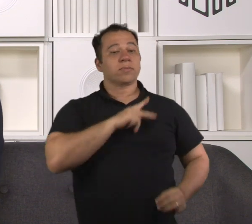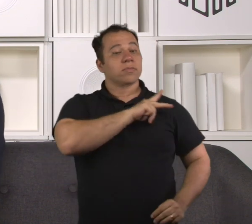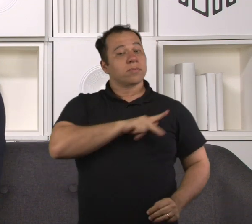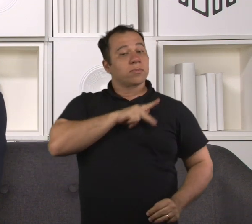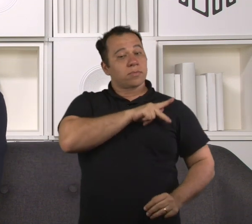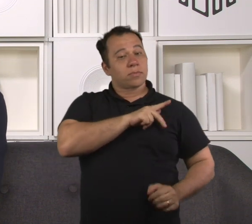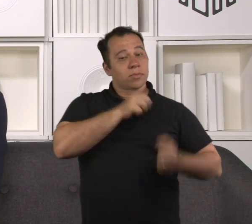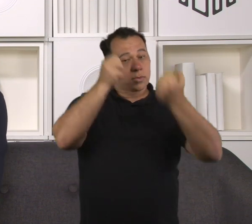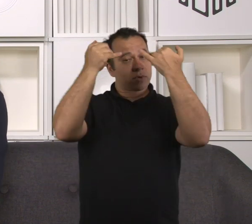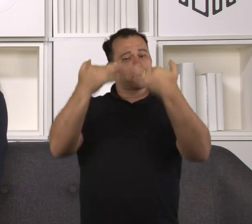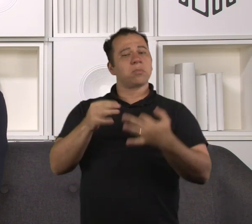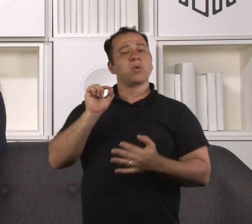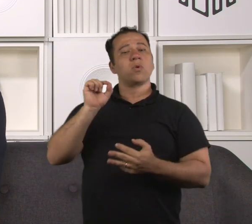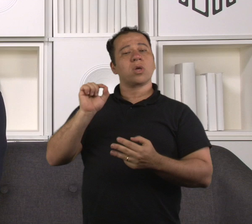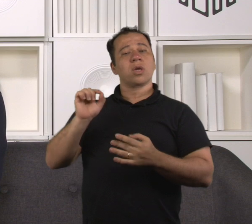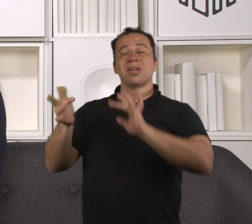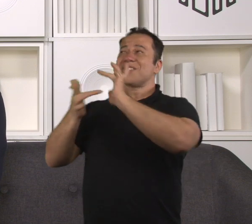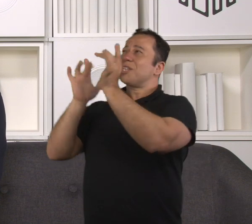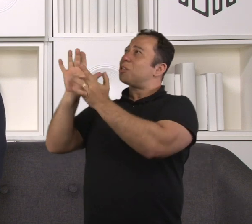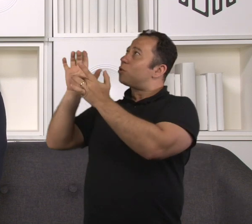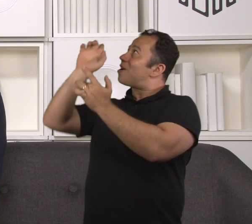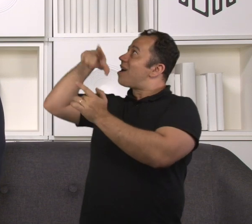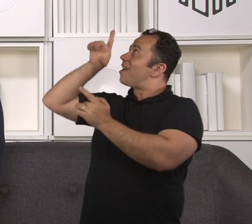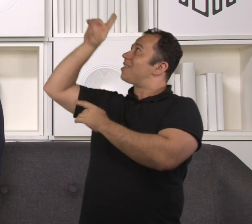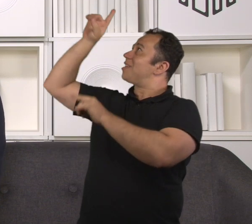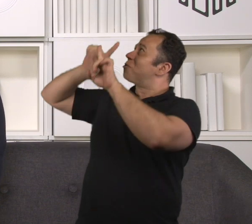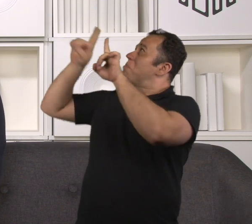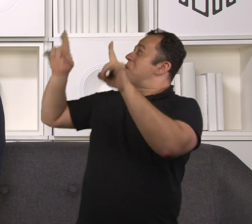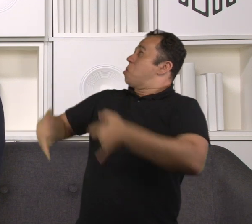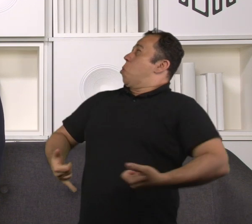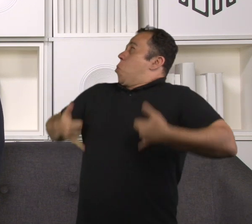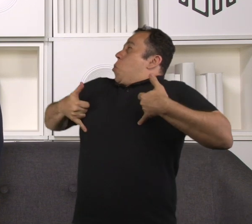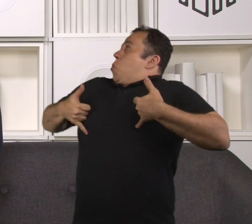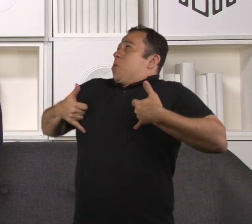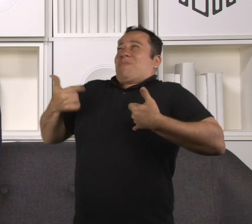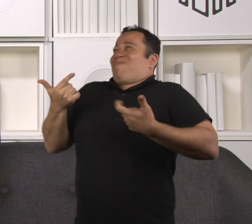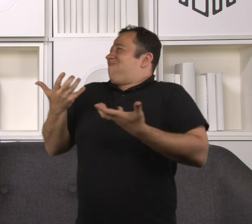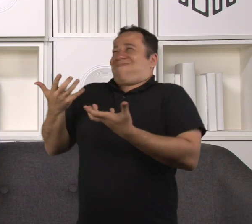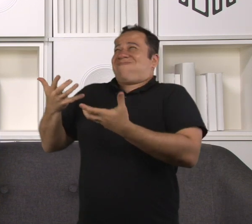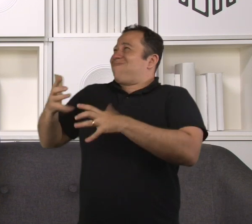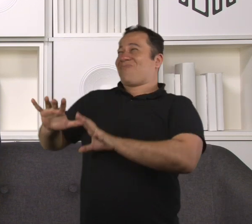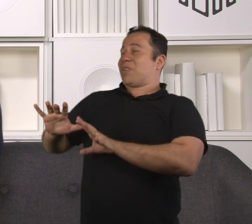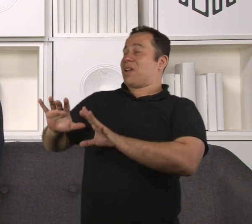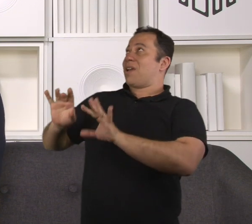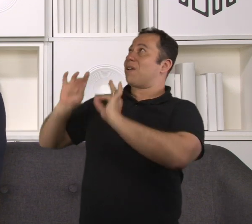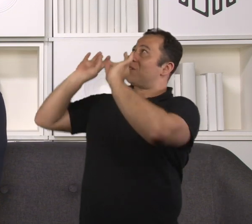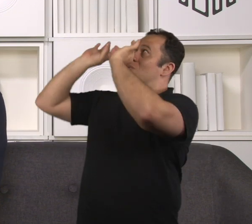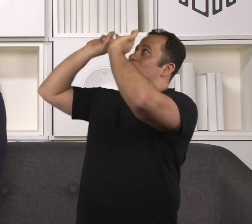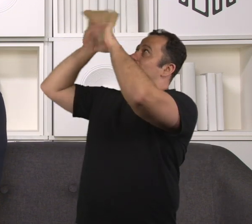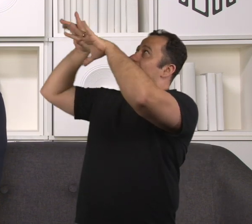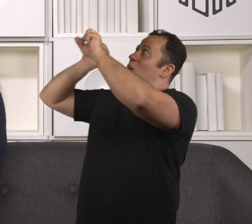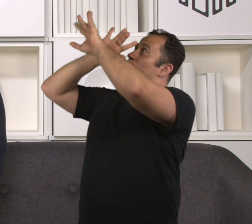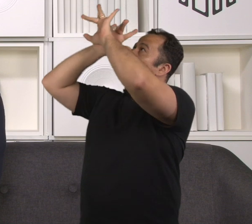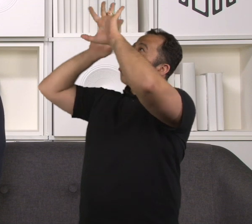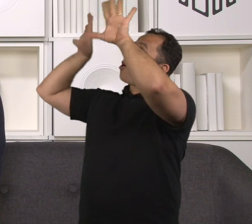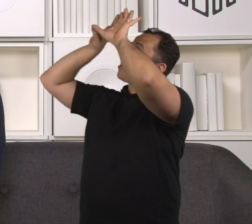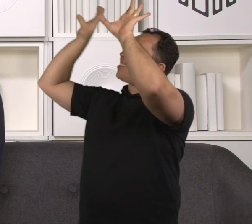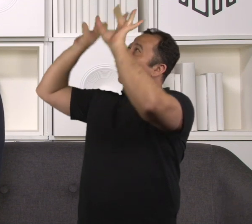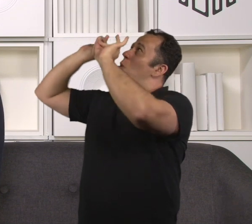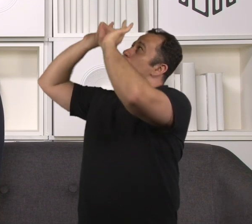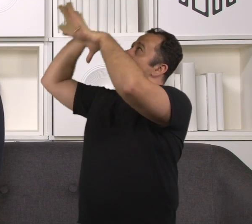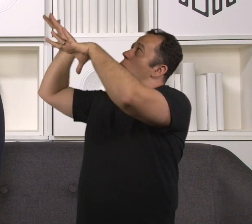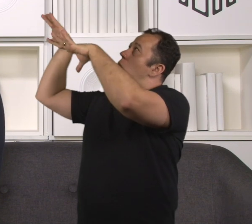que sendo em forma de Deus, Jesus não teve por usurpação ser igual a Deus. Isto é, ele não se agarrou ao seu status divino, mas ele